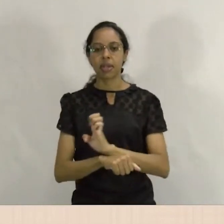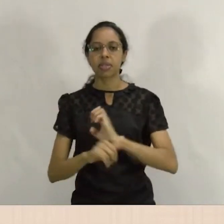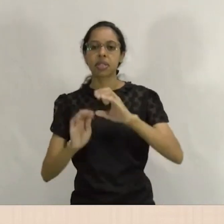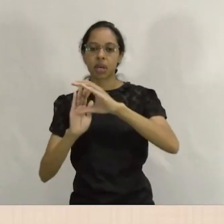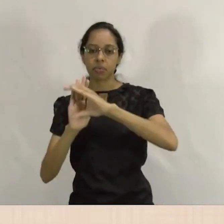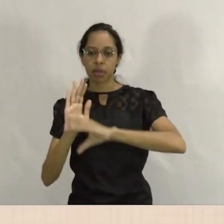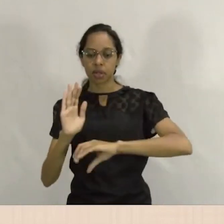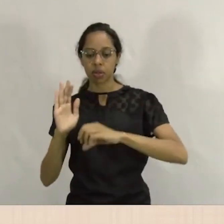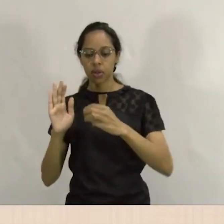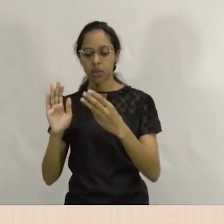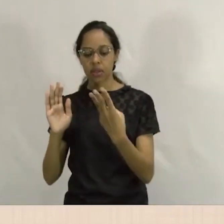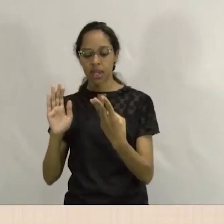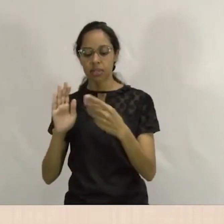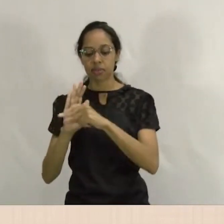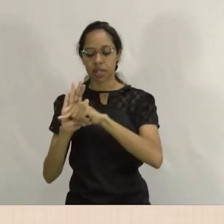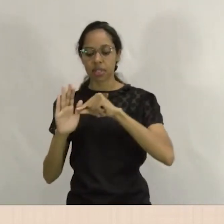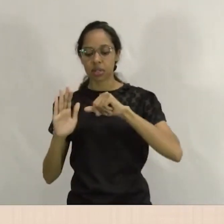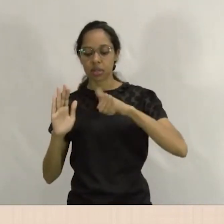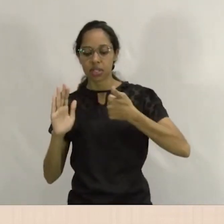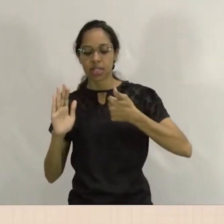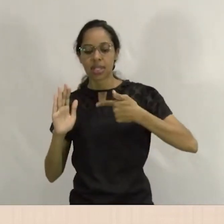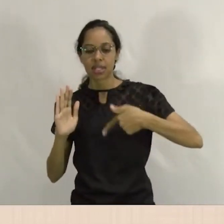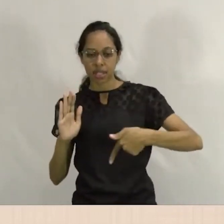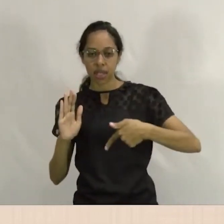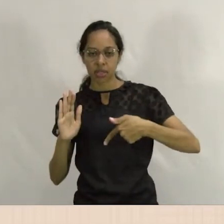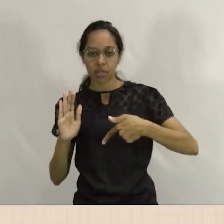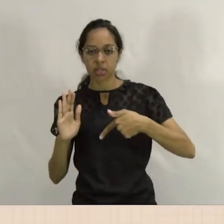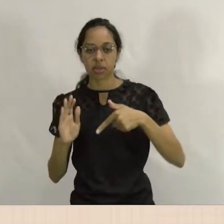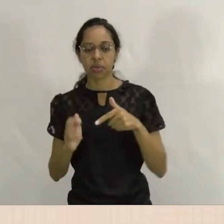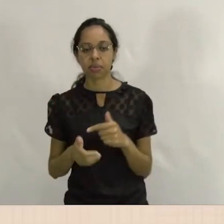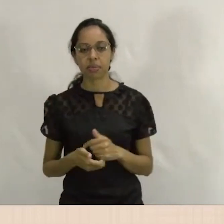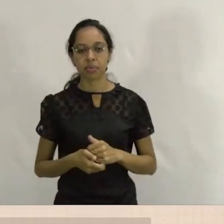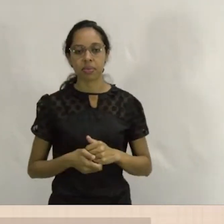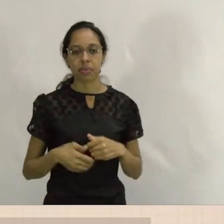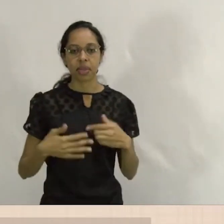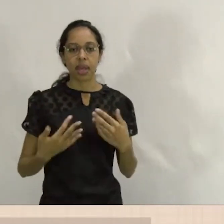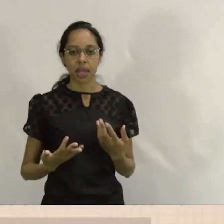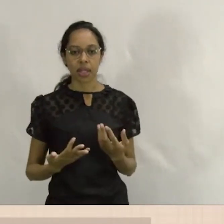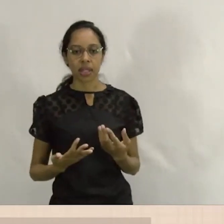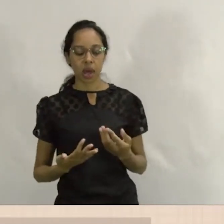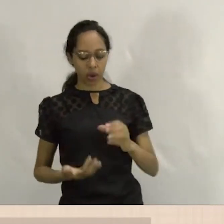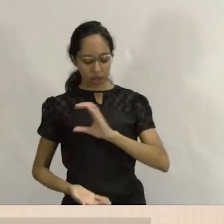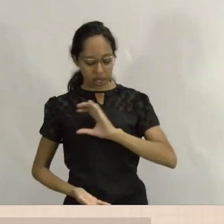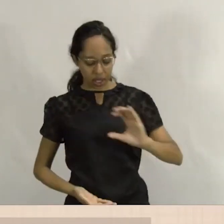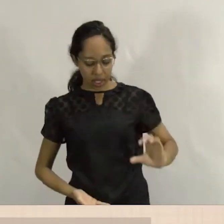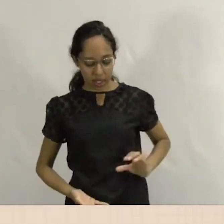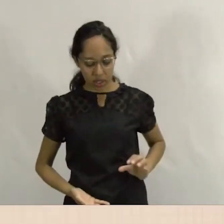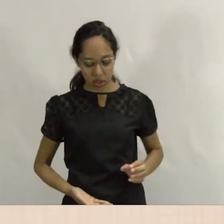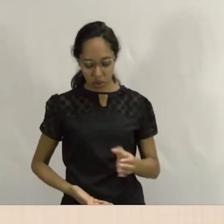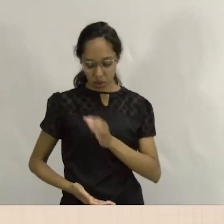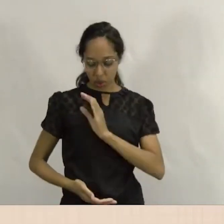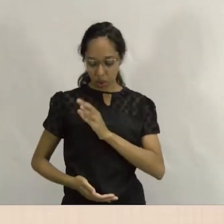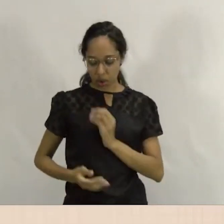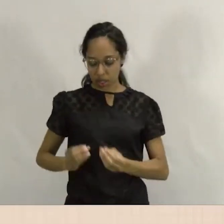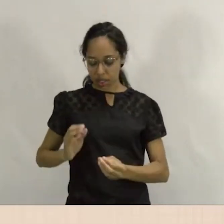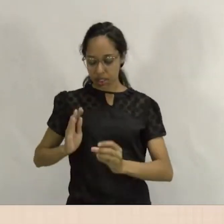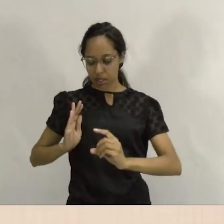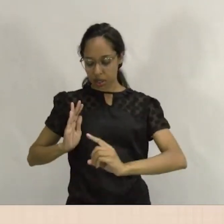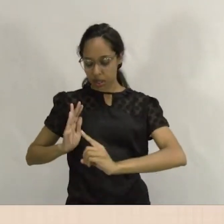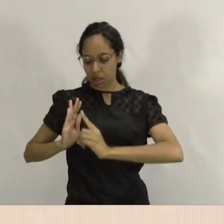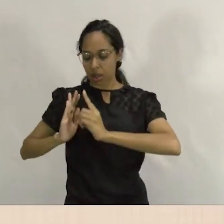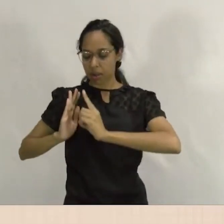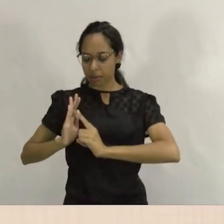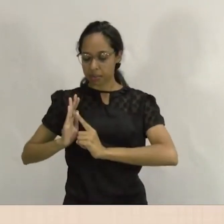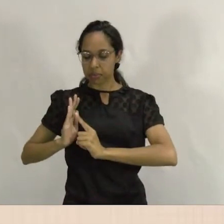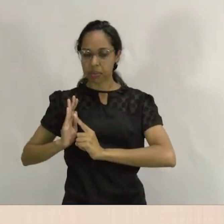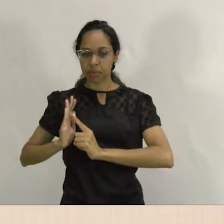capítulo 3, versículo 17. E assim habite Cristo no vosso coração, pela fé,